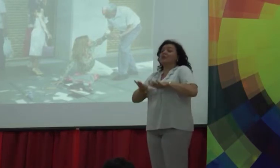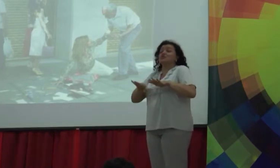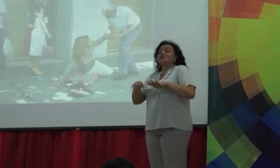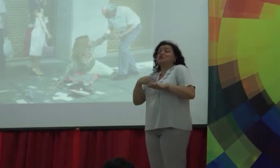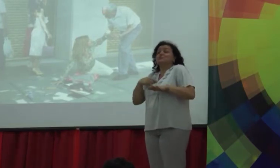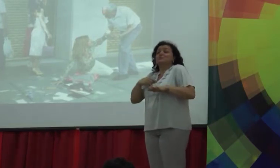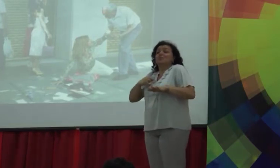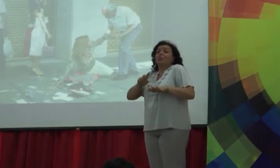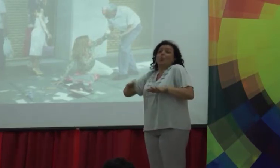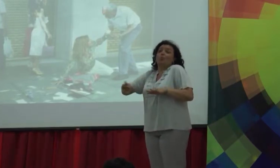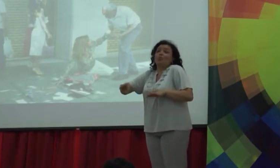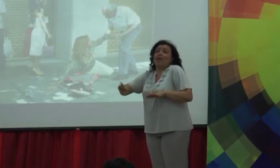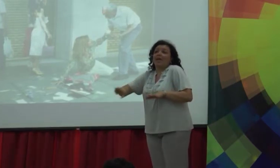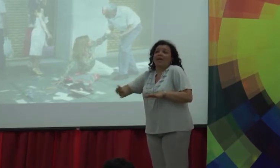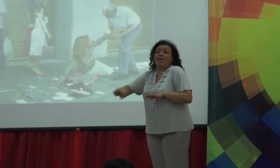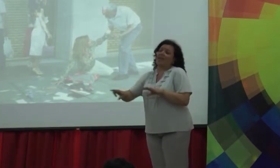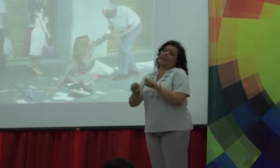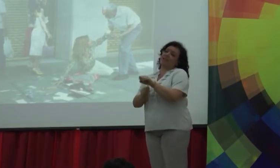Às vezes,